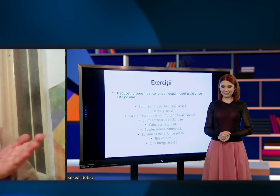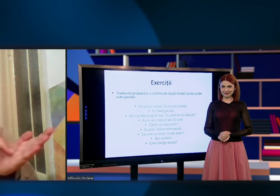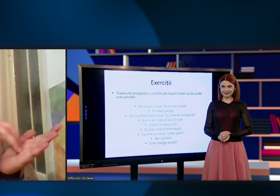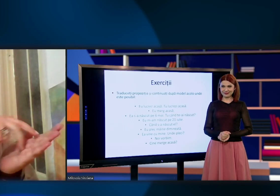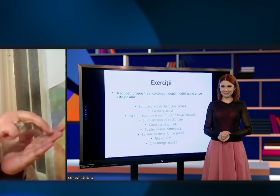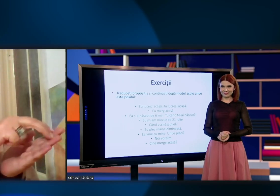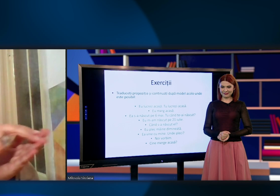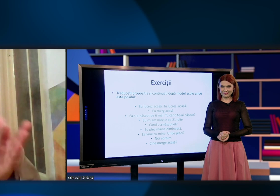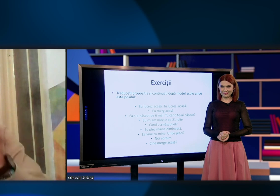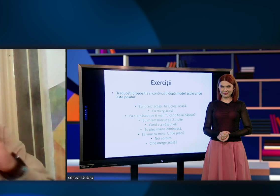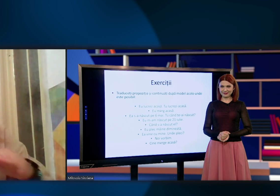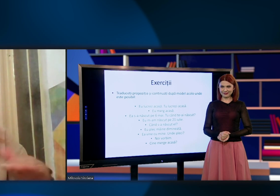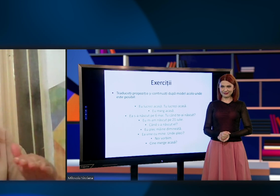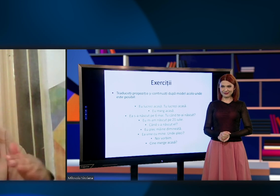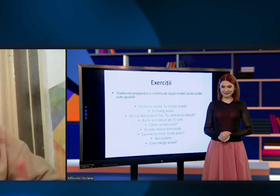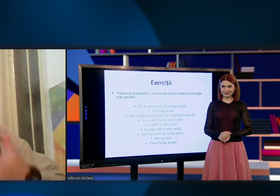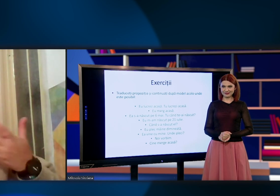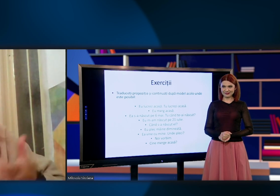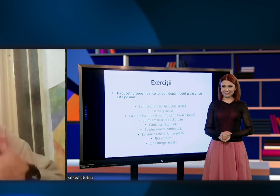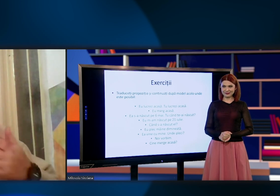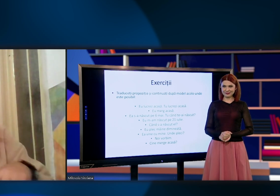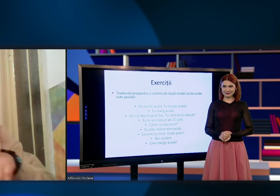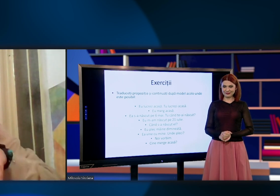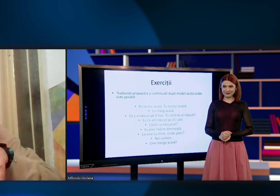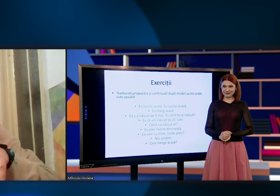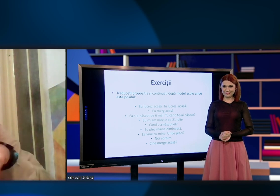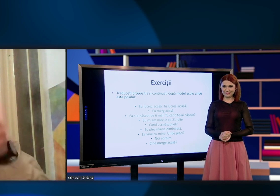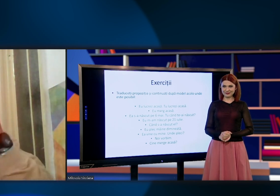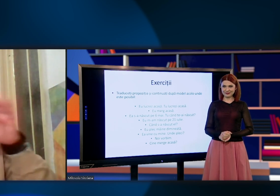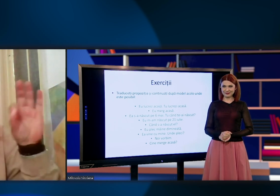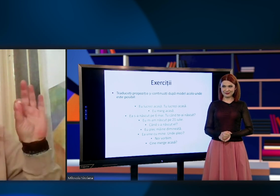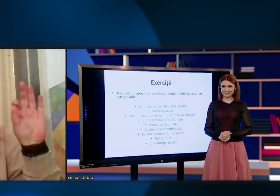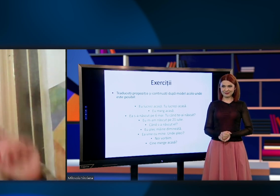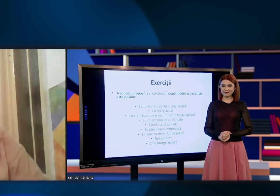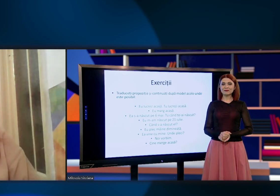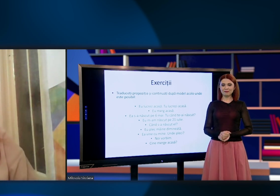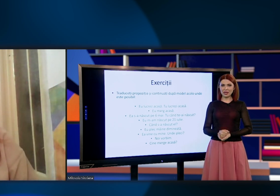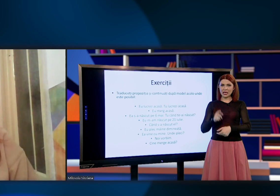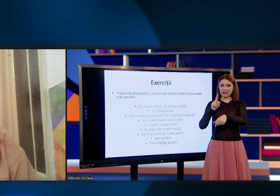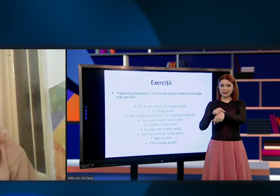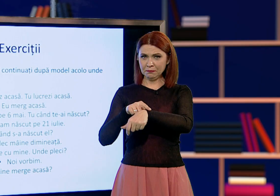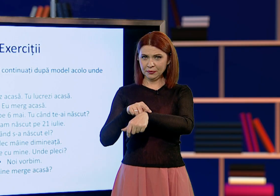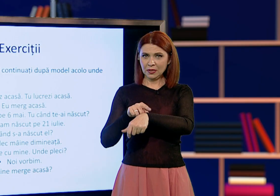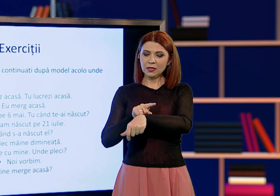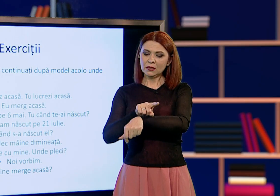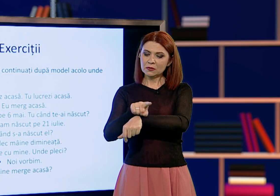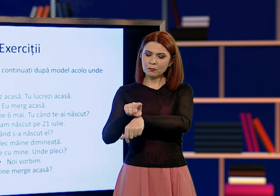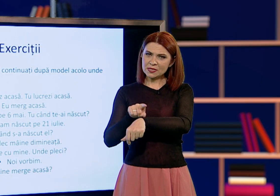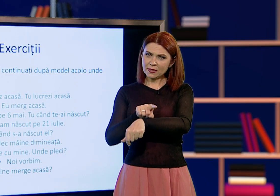merg acasă Mă bucur de timp liber bine timp poți